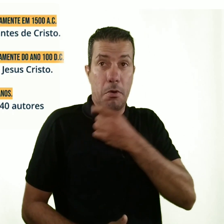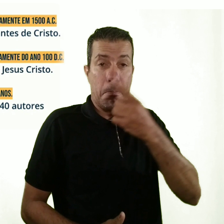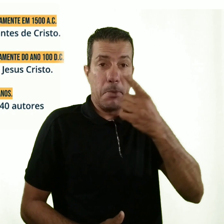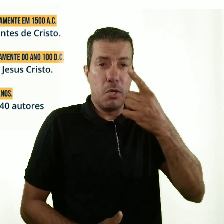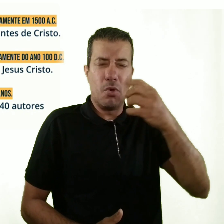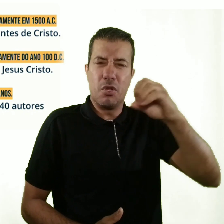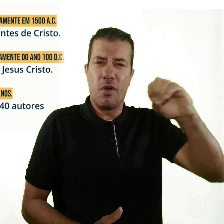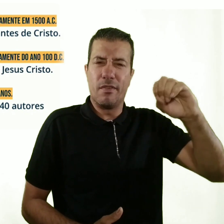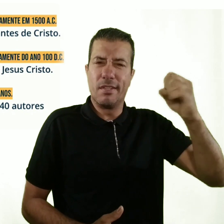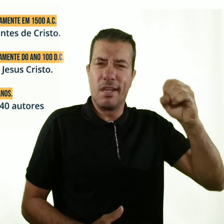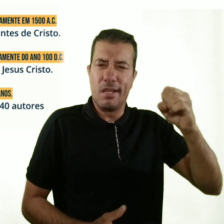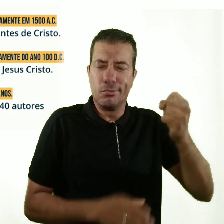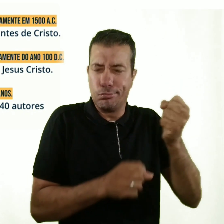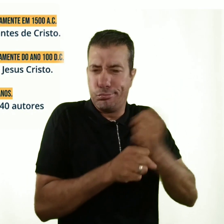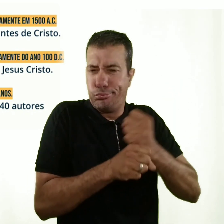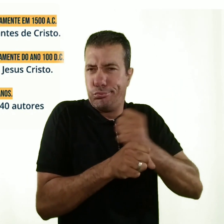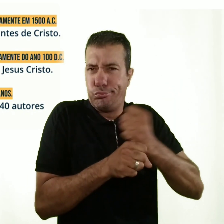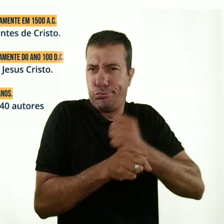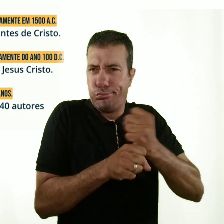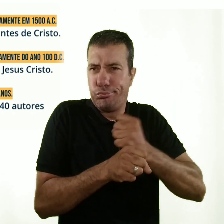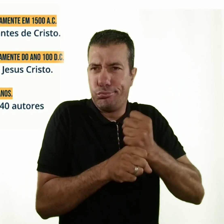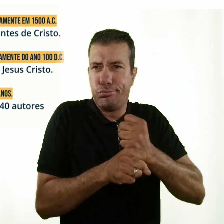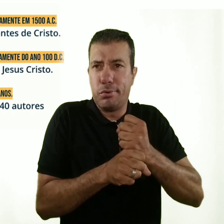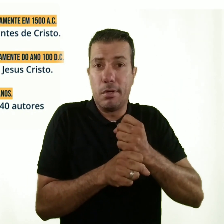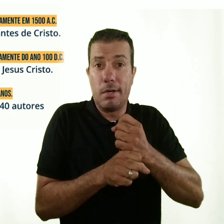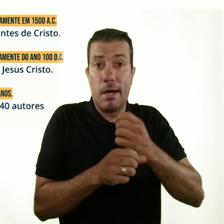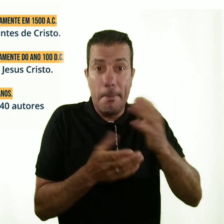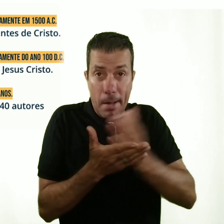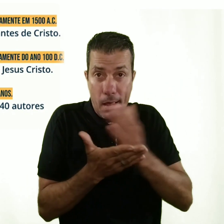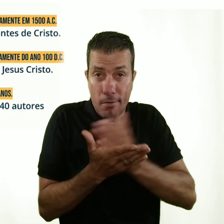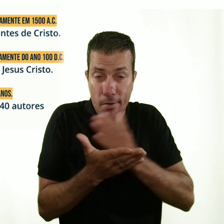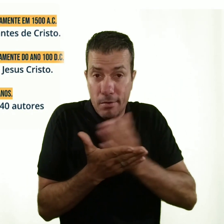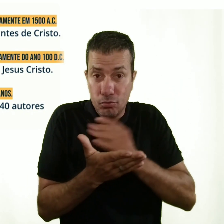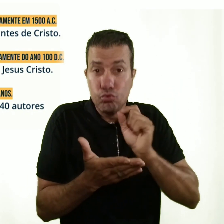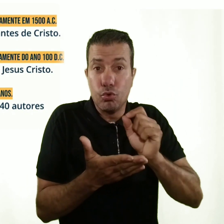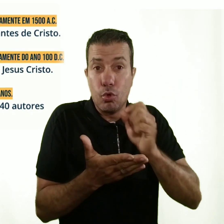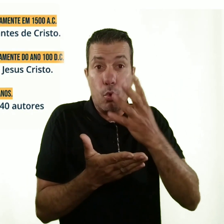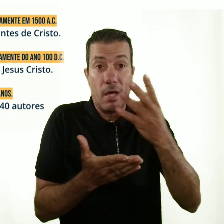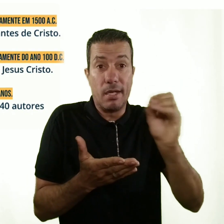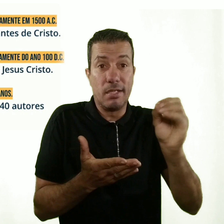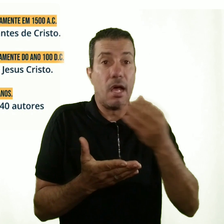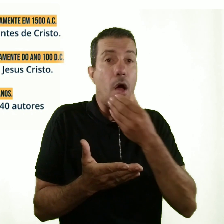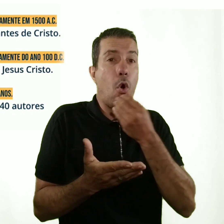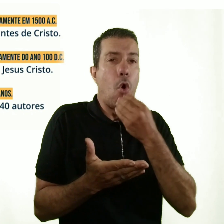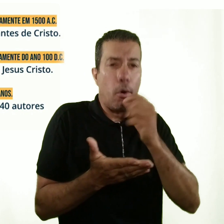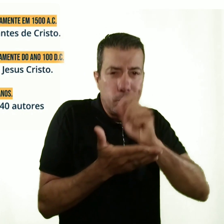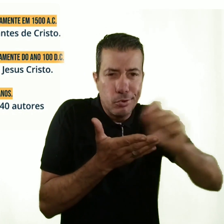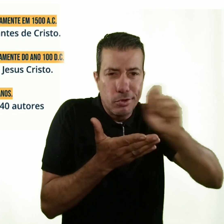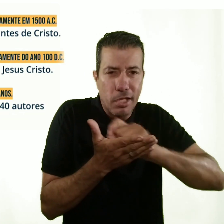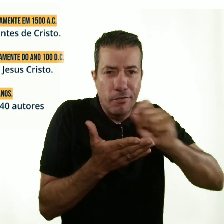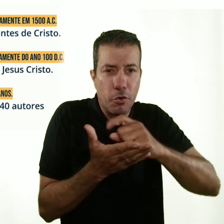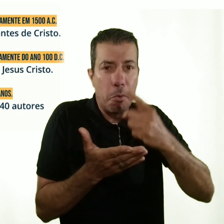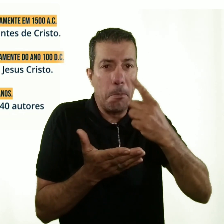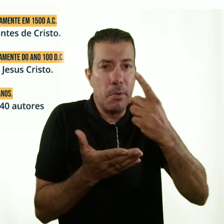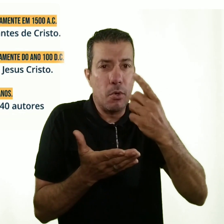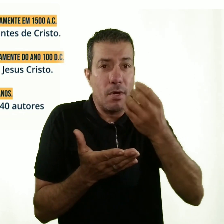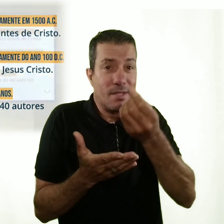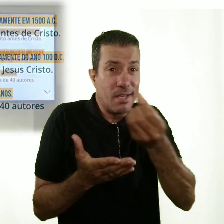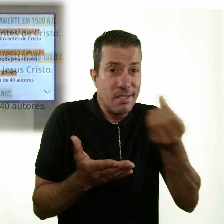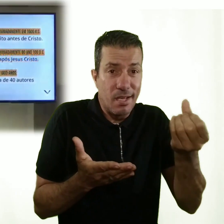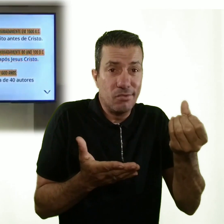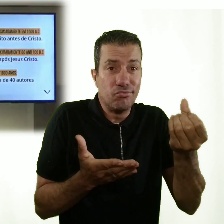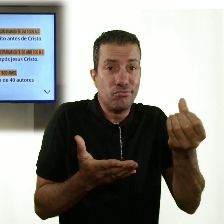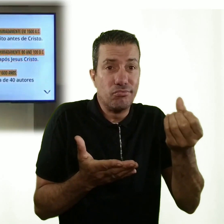anos atrás. A Bíblia foi escrita em 1.600 anos, por 40 pessoas diferentes. Eu faço uma pergunta aqui, agora vem comigo